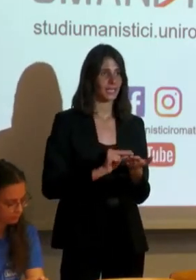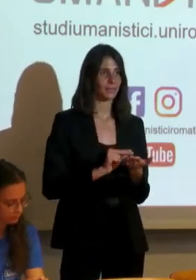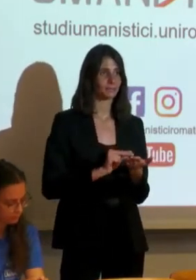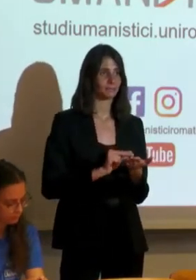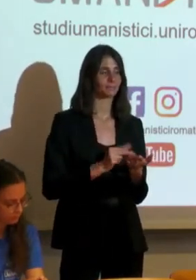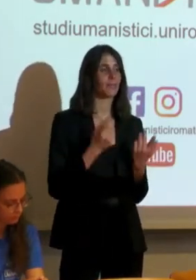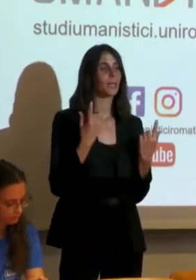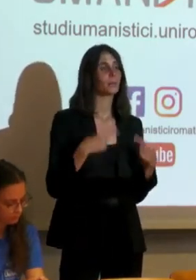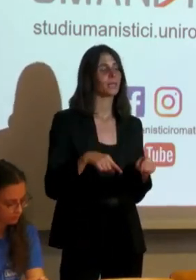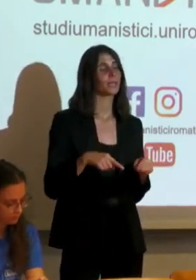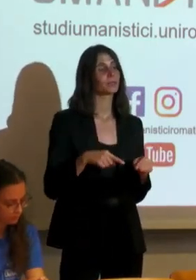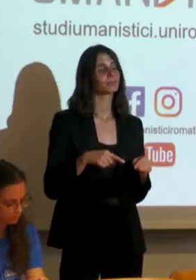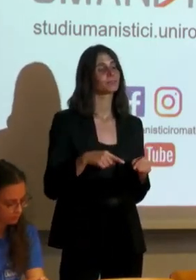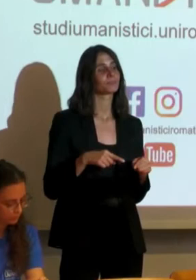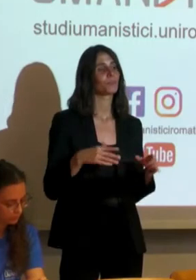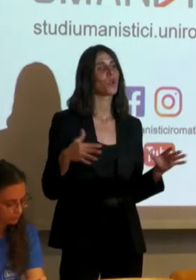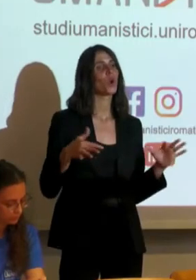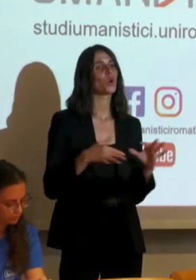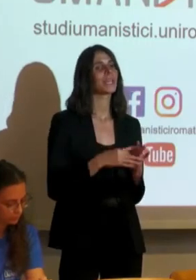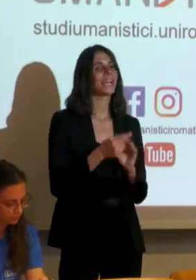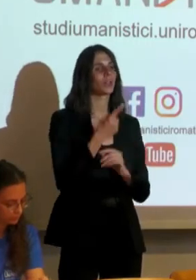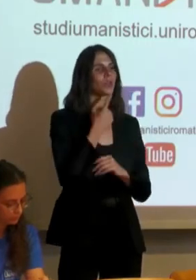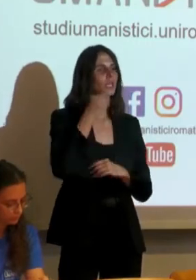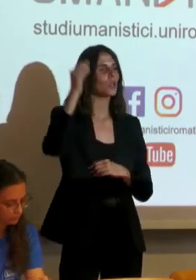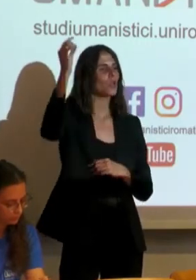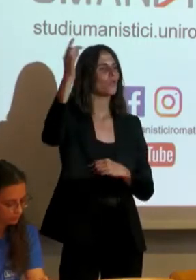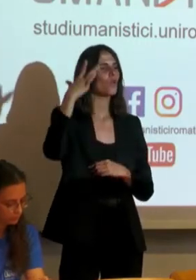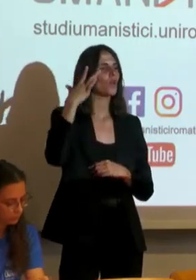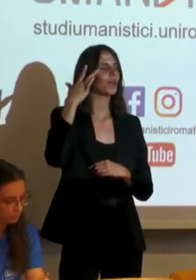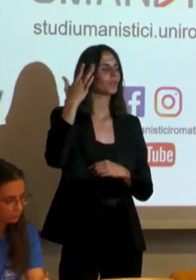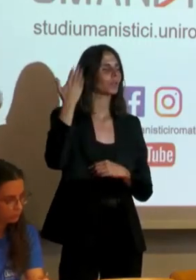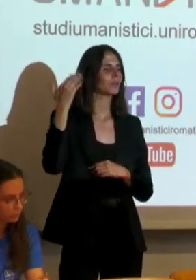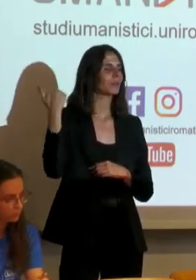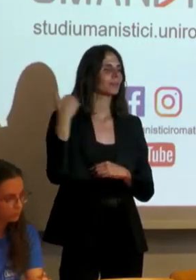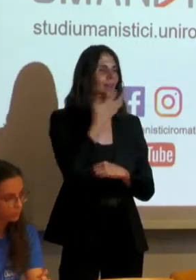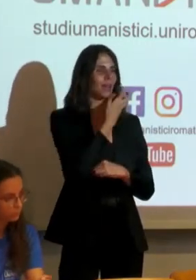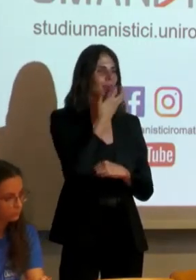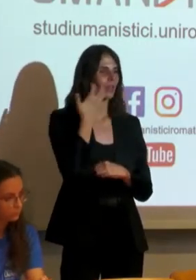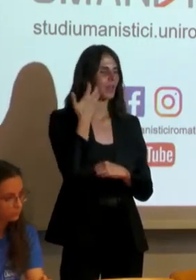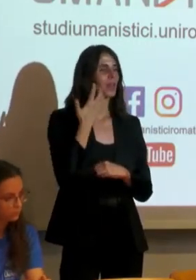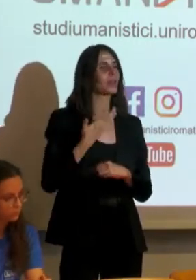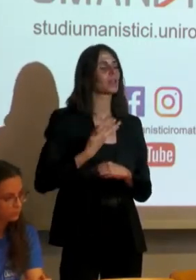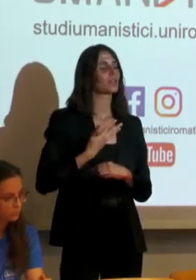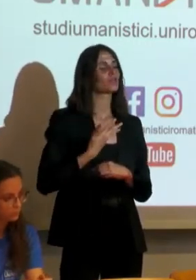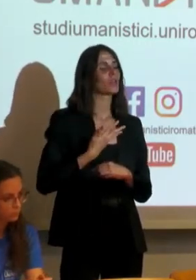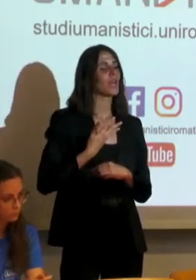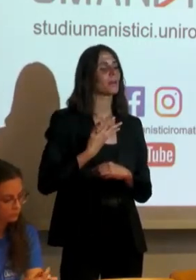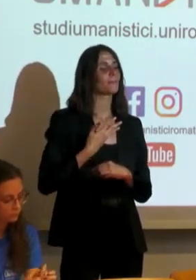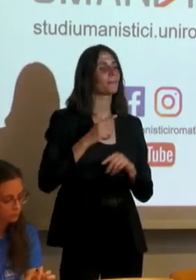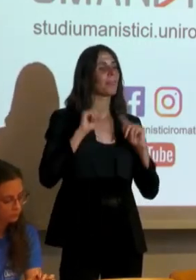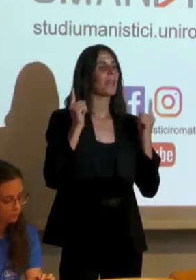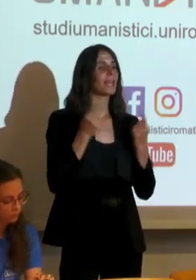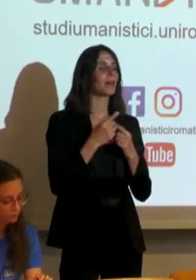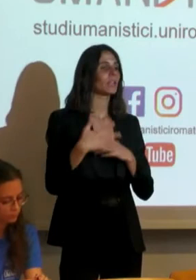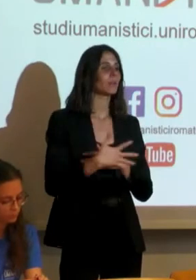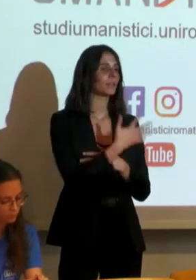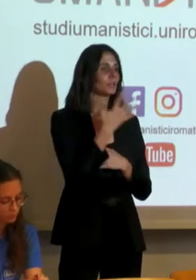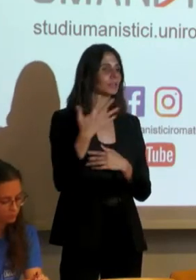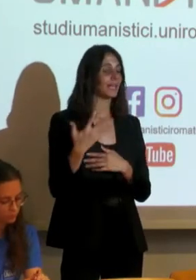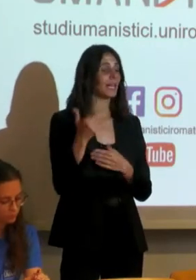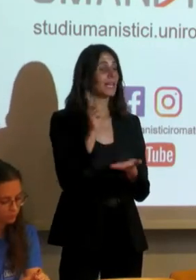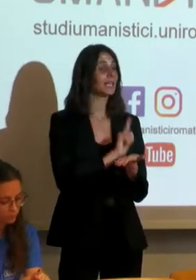una vocazione più per il passato. C'è una laurea magistrale in filologia, letteratura e storia dell'antichità che ha anche